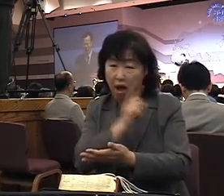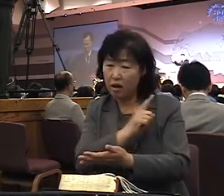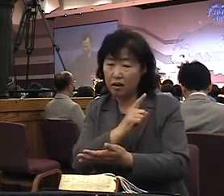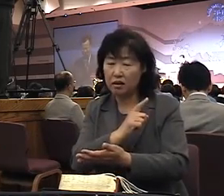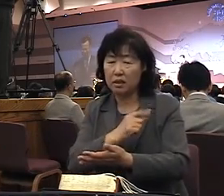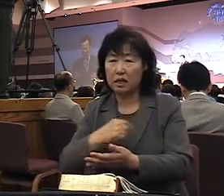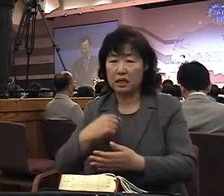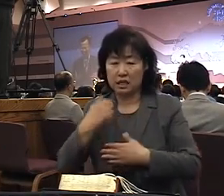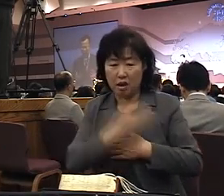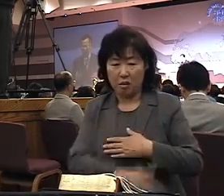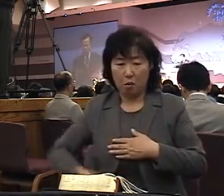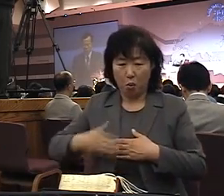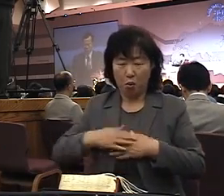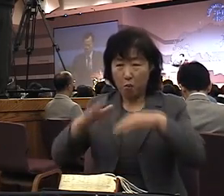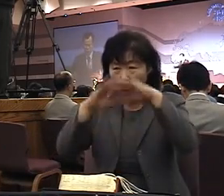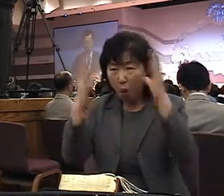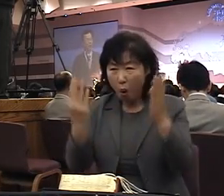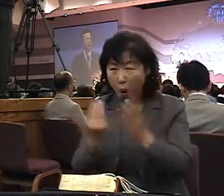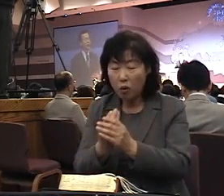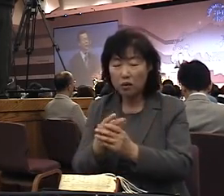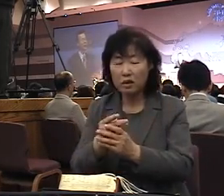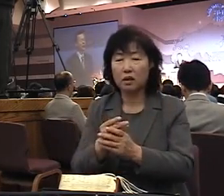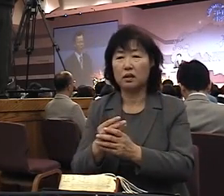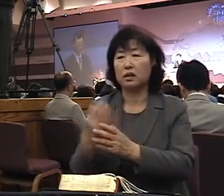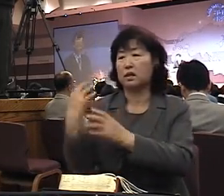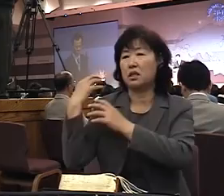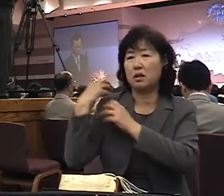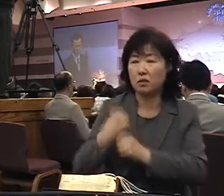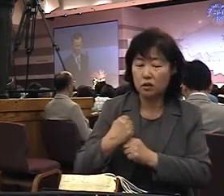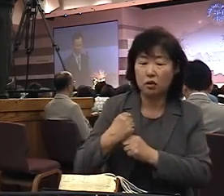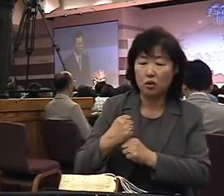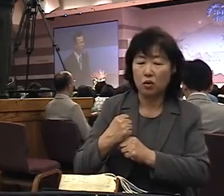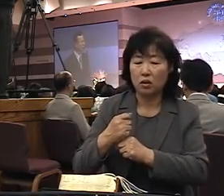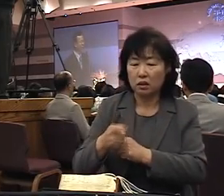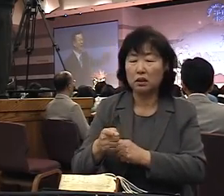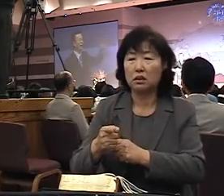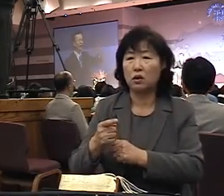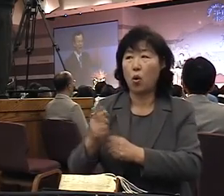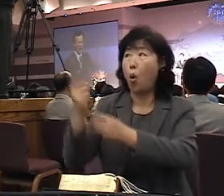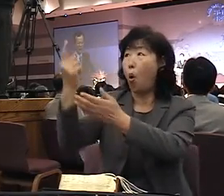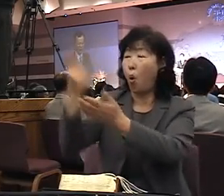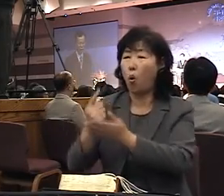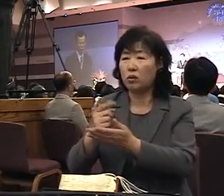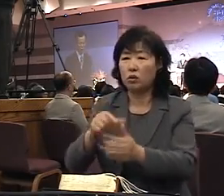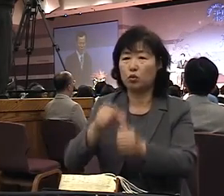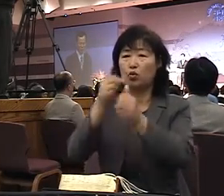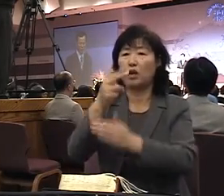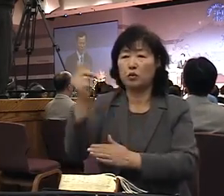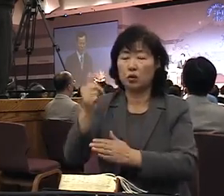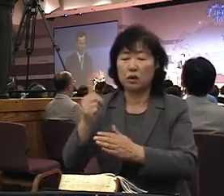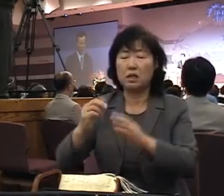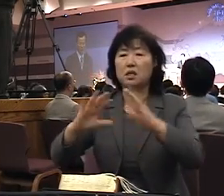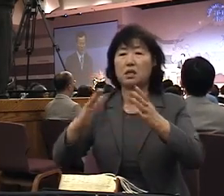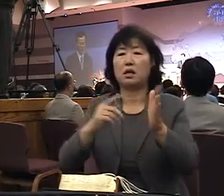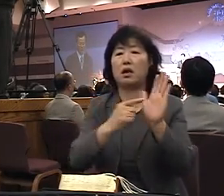자신의 몸에 다 짊어지고 그런 자들을 구원하시러 오신 구세주가 되심을 세상에 알려주시는